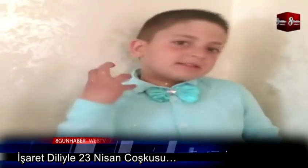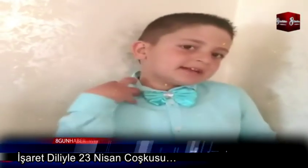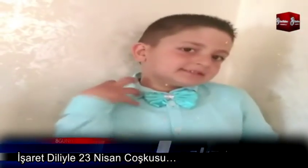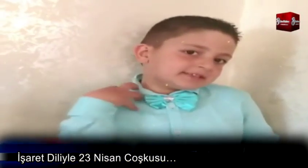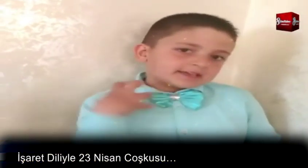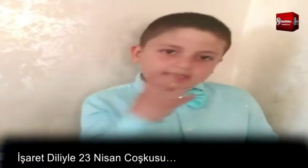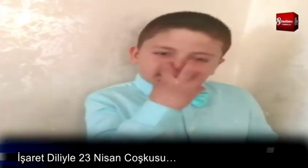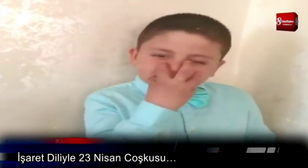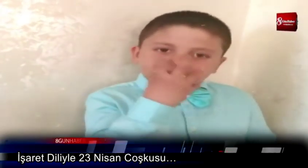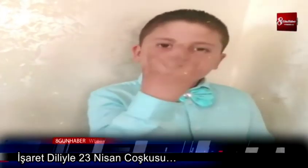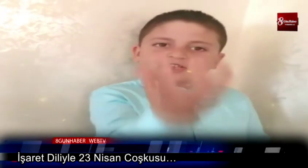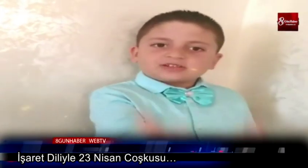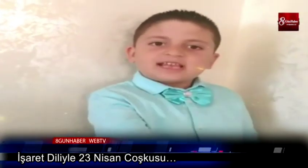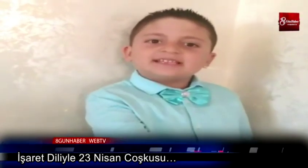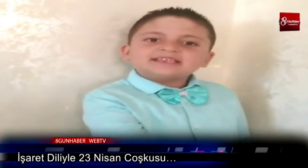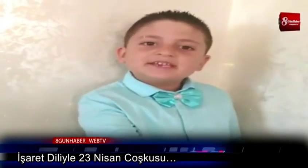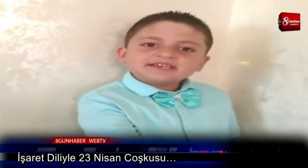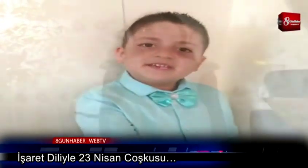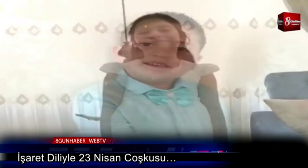Elimizde taze kır çiçekleri,